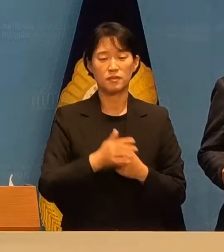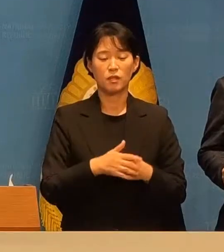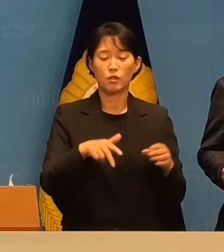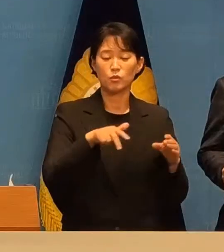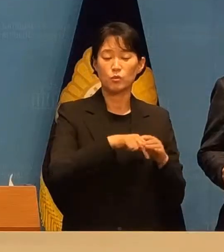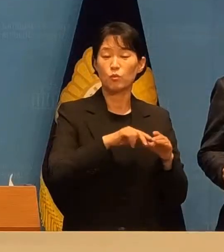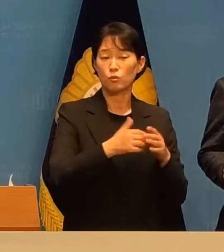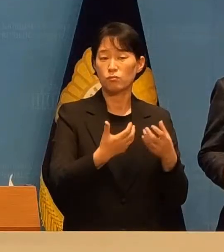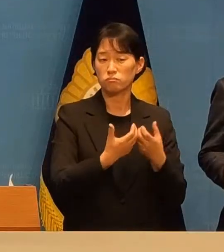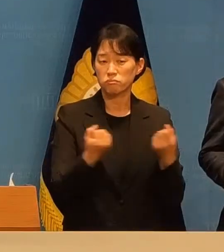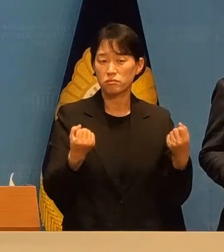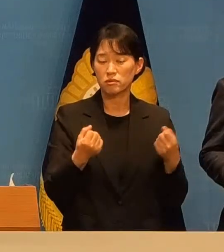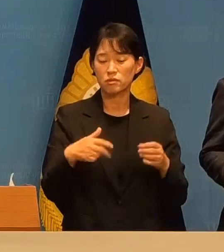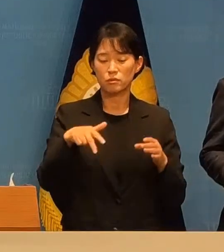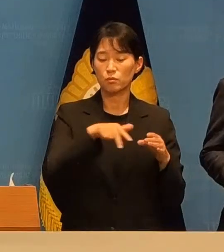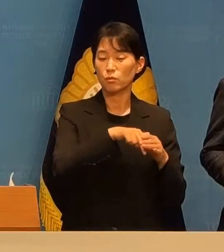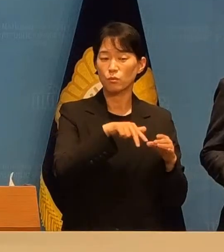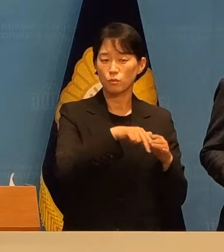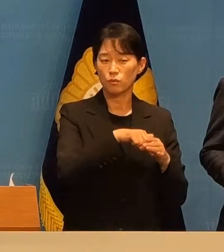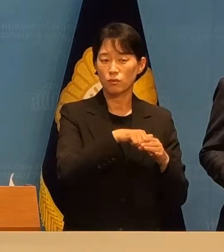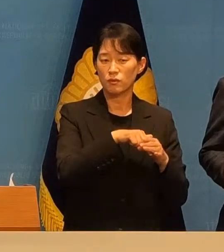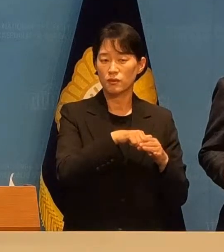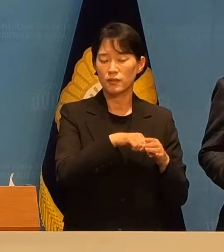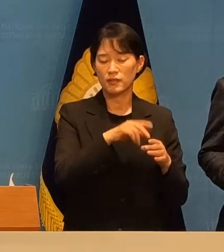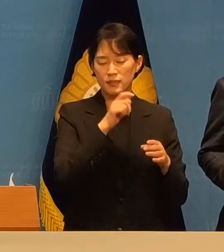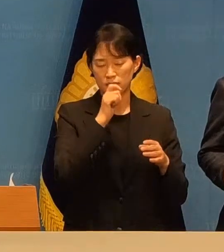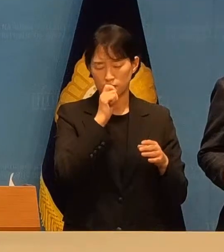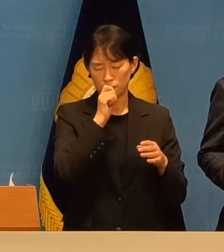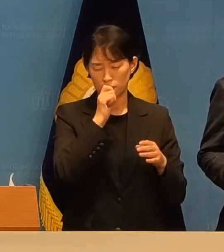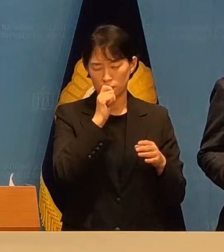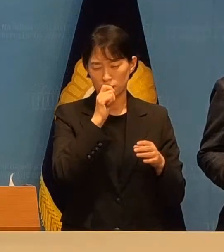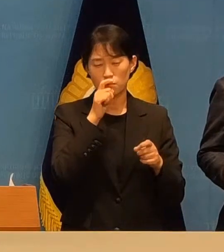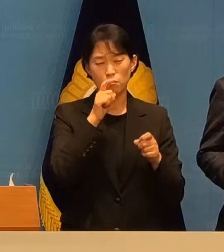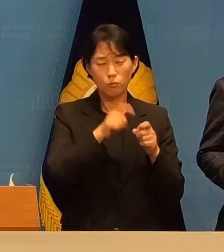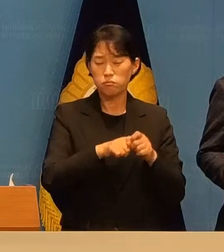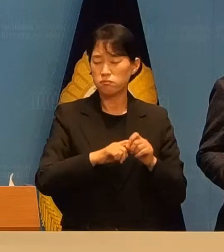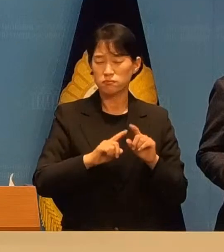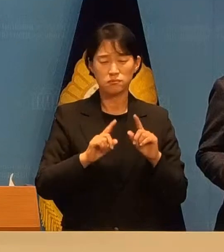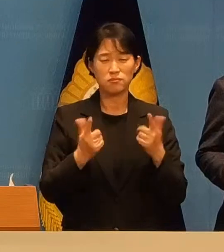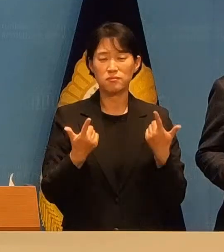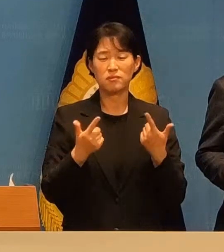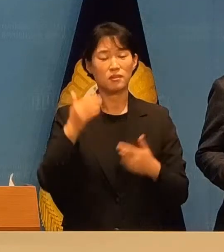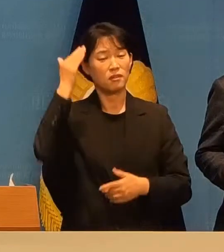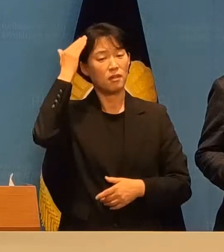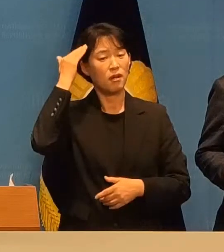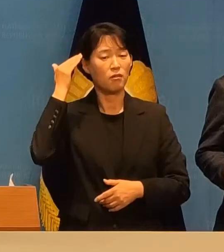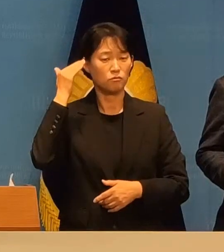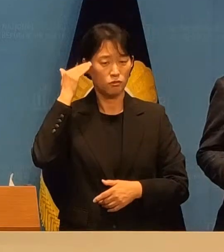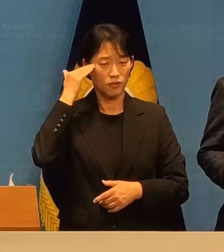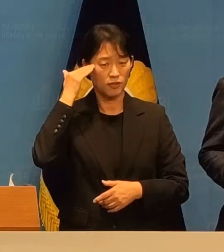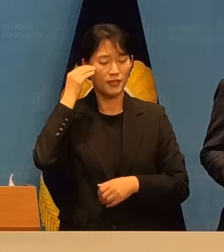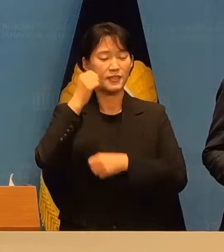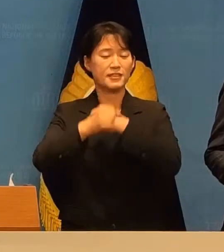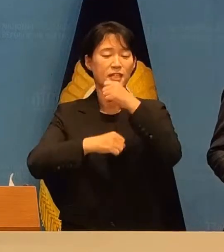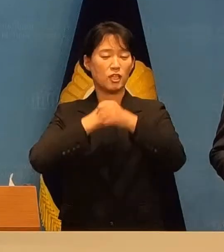분리는 종교를 침묵시키기 위한 원리가 아니라 대한민국이 자유국가로 남기 위해